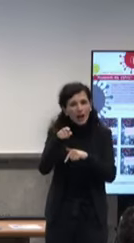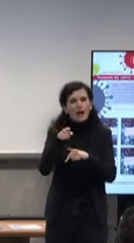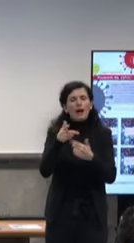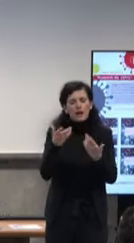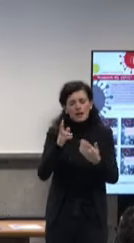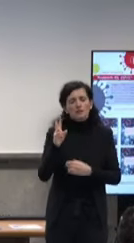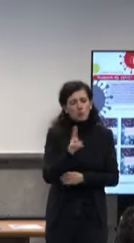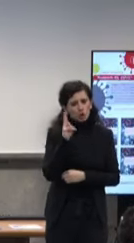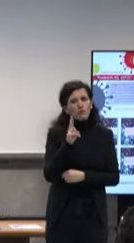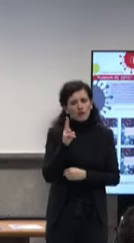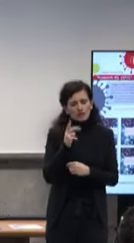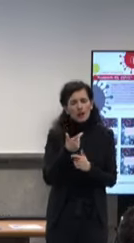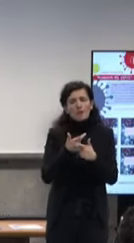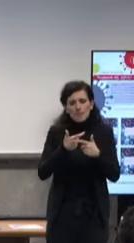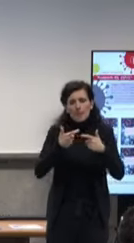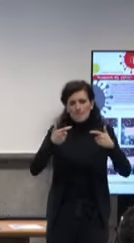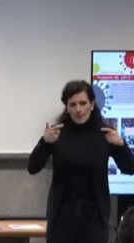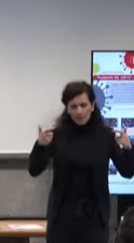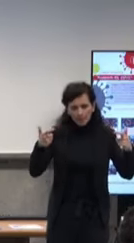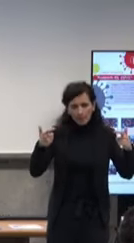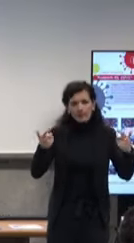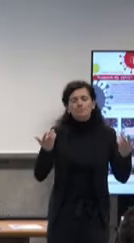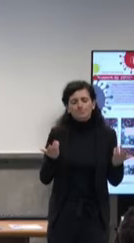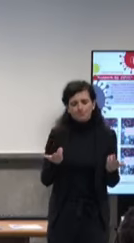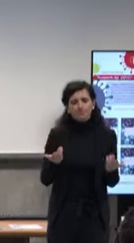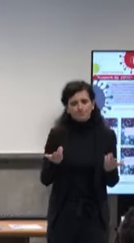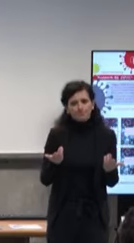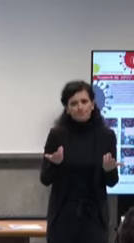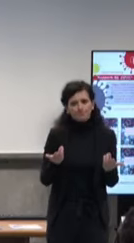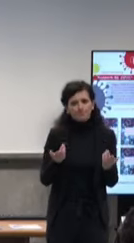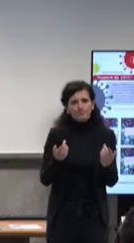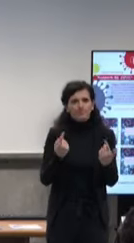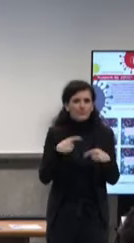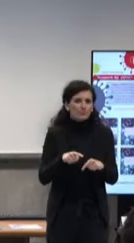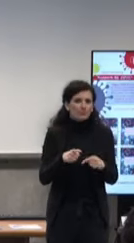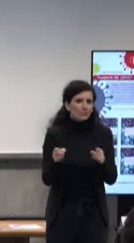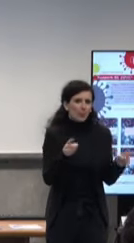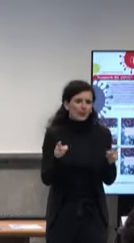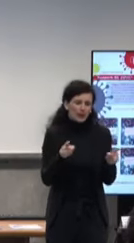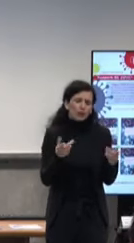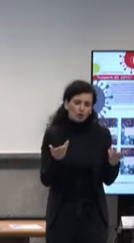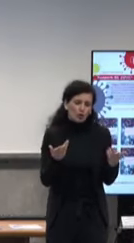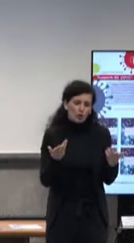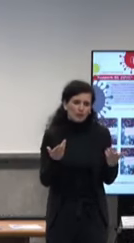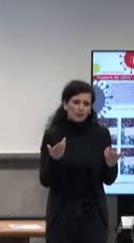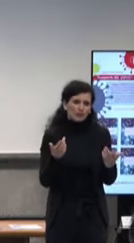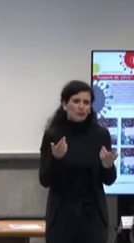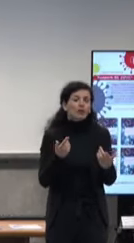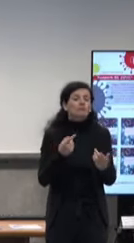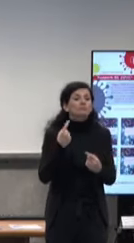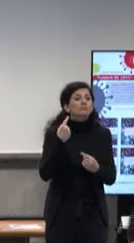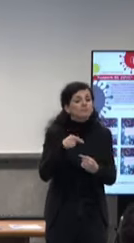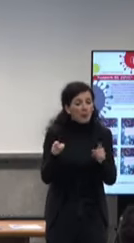è cresciuta sicuramente significativamente rispetto a una stagione analoga anche perché ricordate che è saputo a